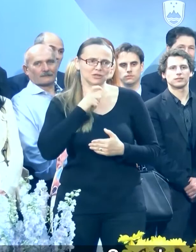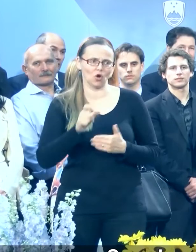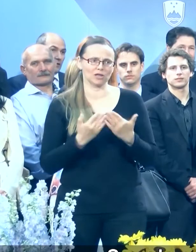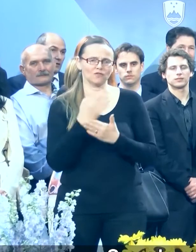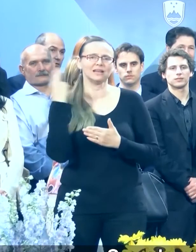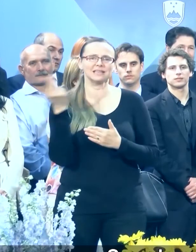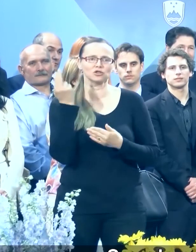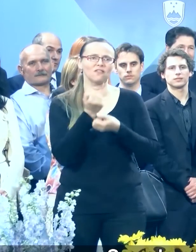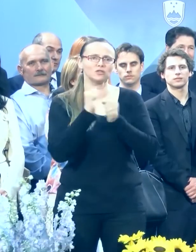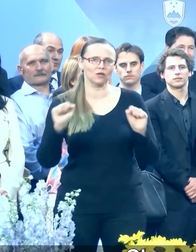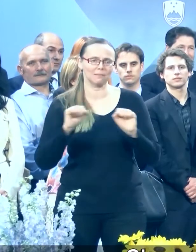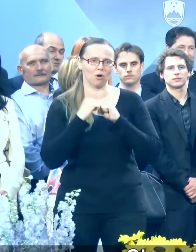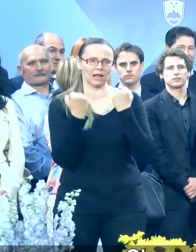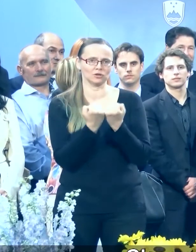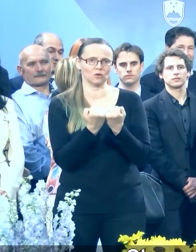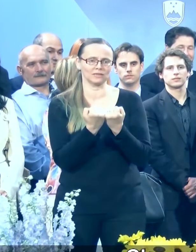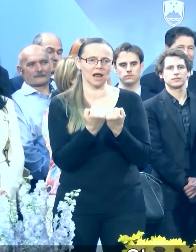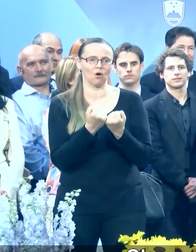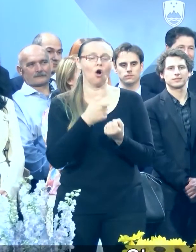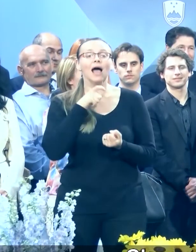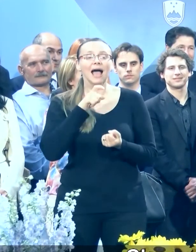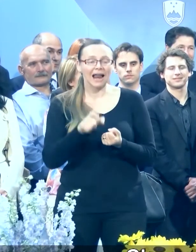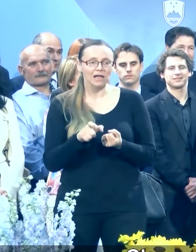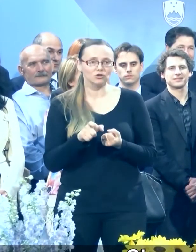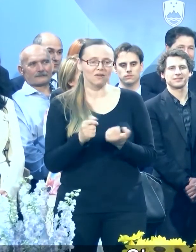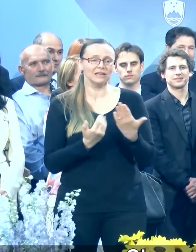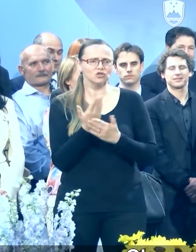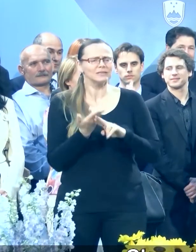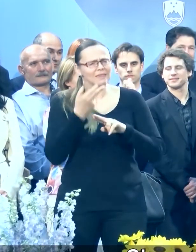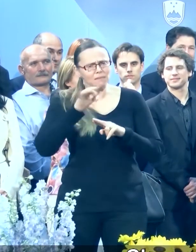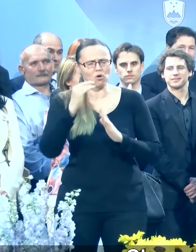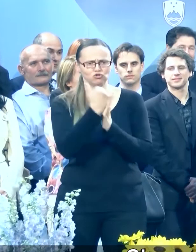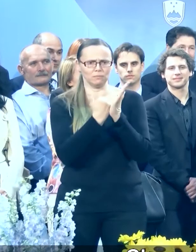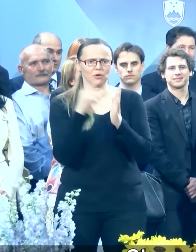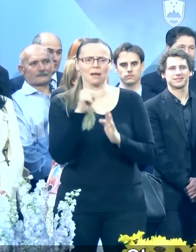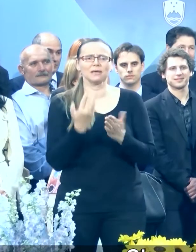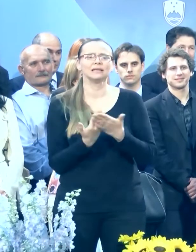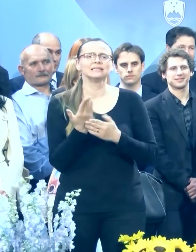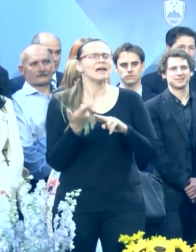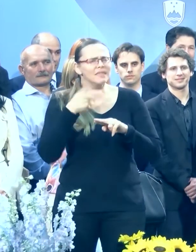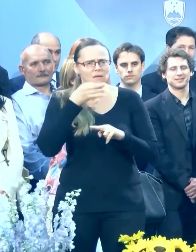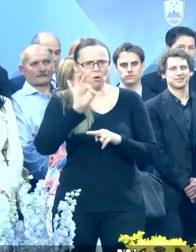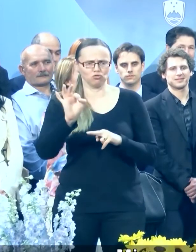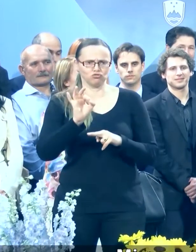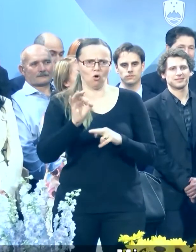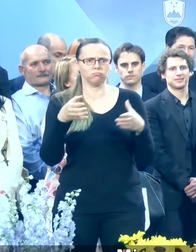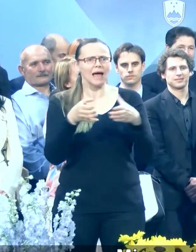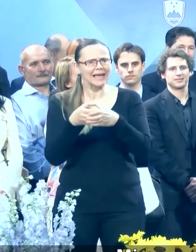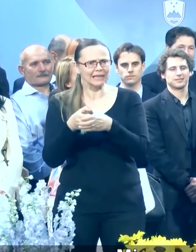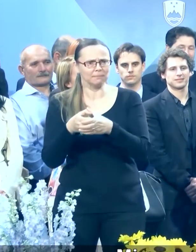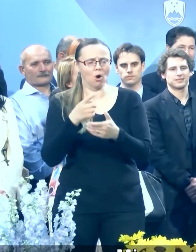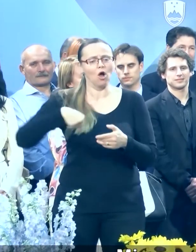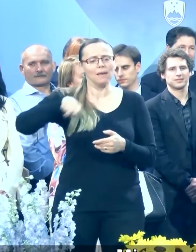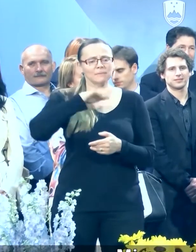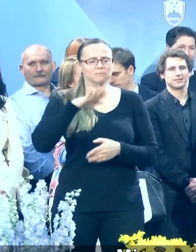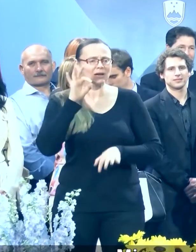za Slovensko demokratsko stranko, glasovali so za najboljši program in za najboljšo ekipo. Mi smo na